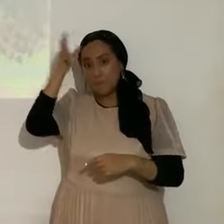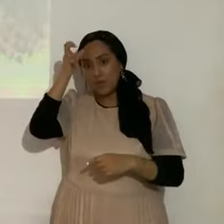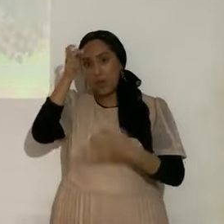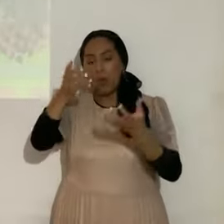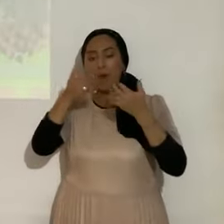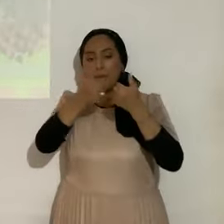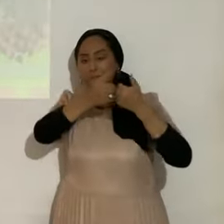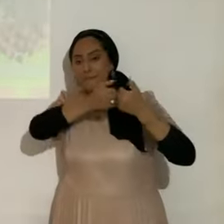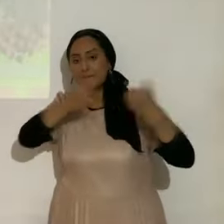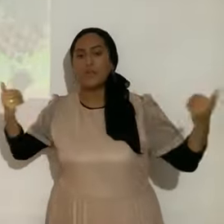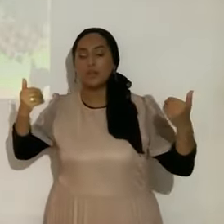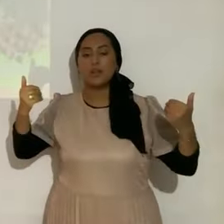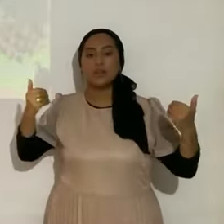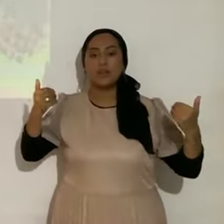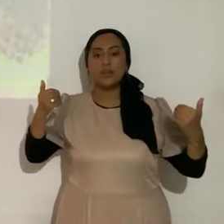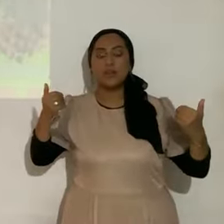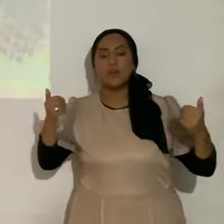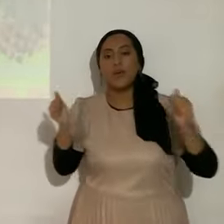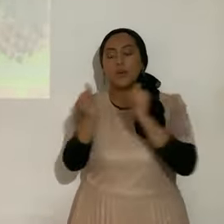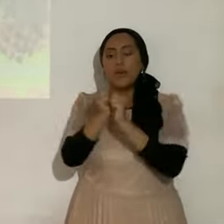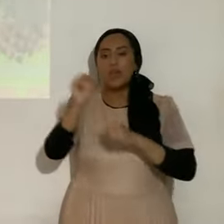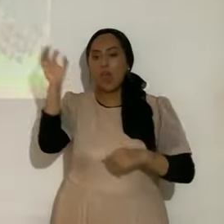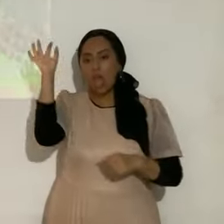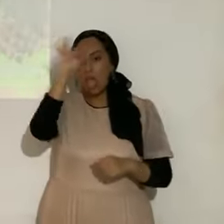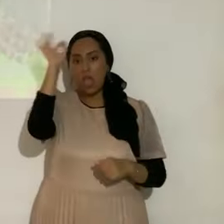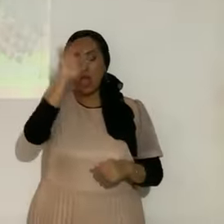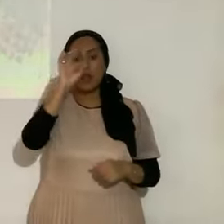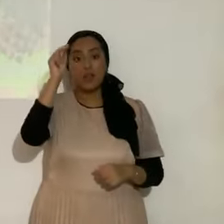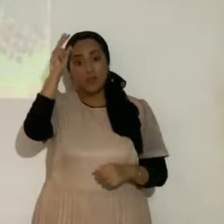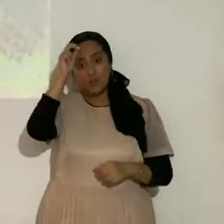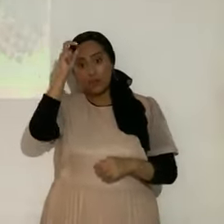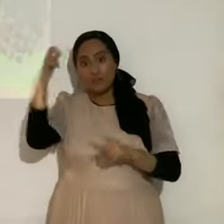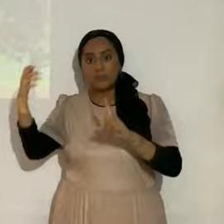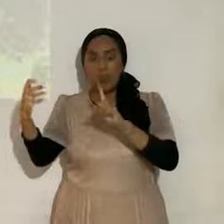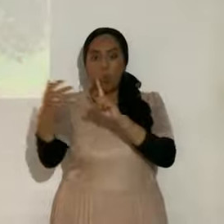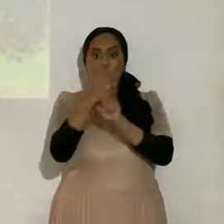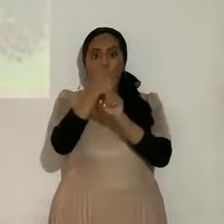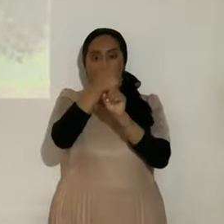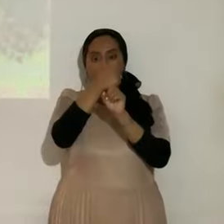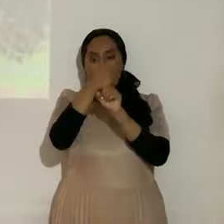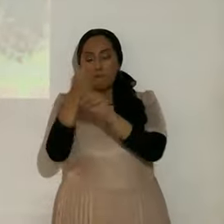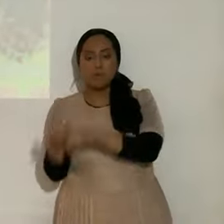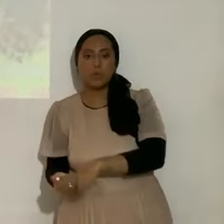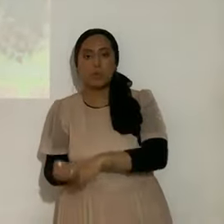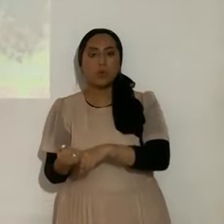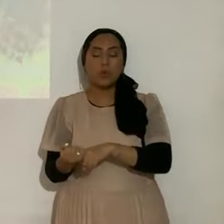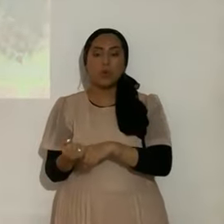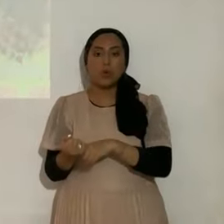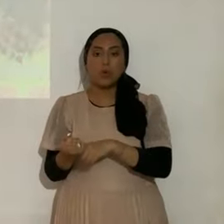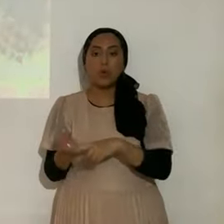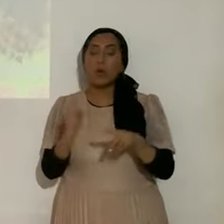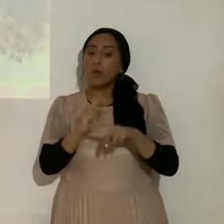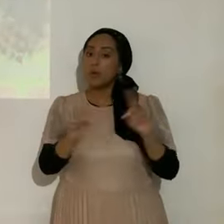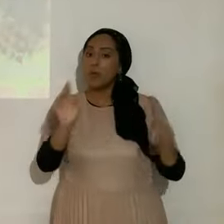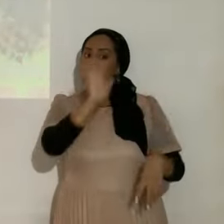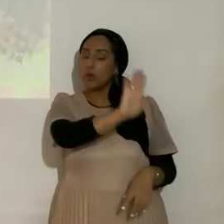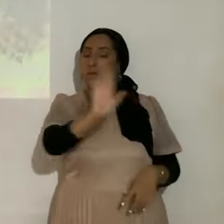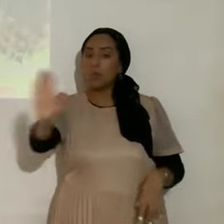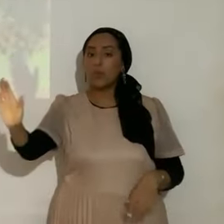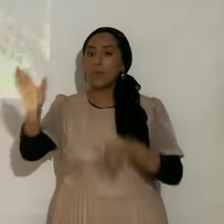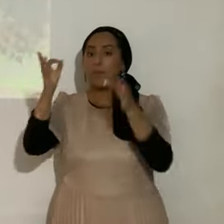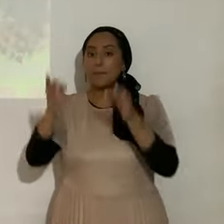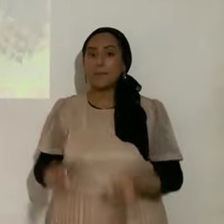Yahshua HaMashiach le reprenda. Con la incredulidad, el enemigo acorrala y logra sus objetivos. Pero ahí depende de cada